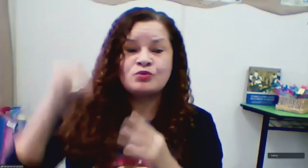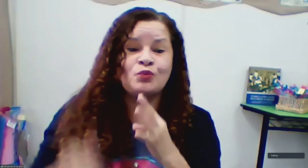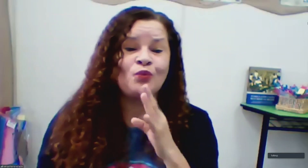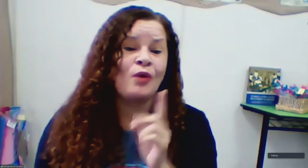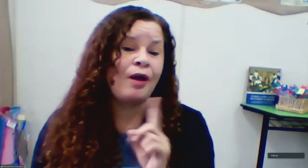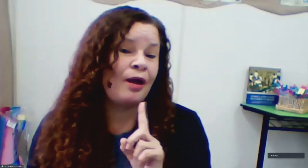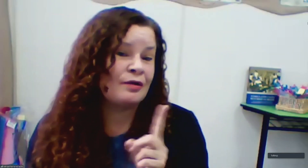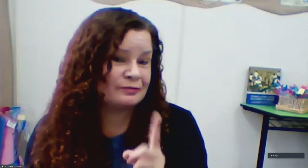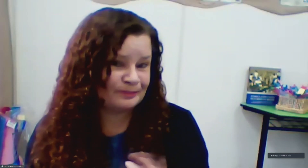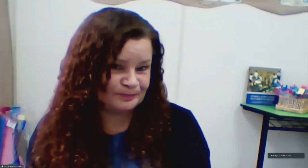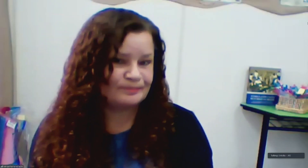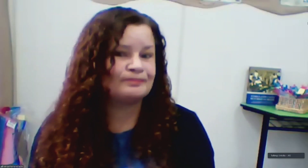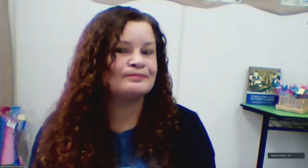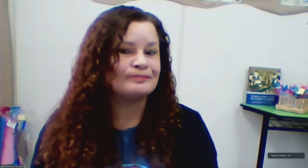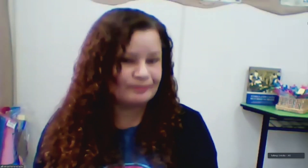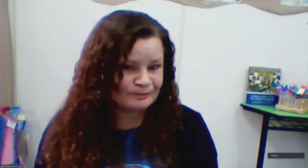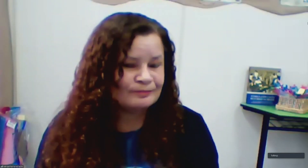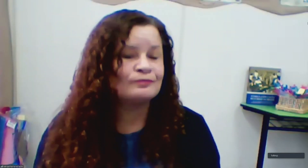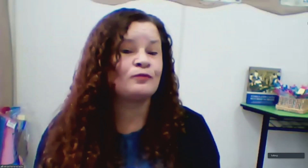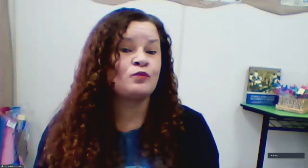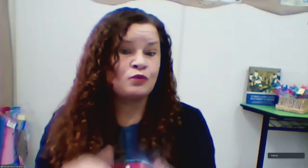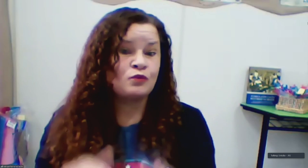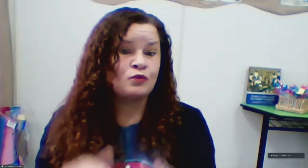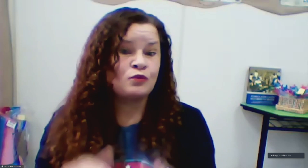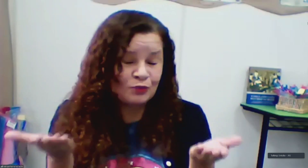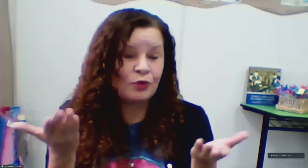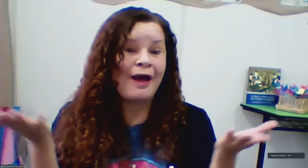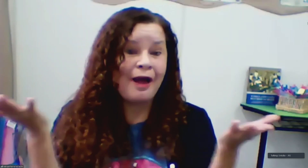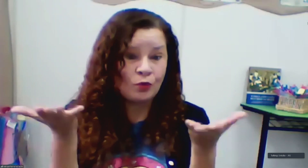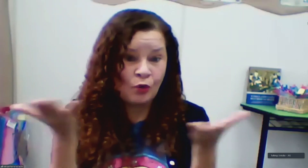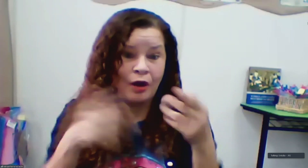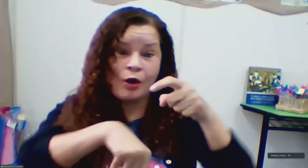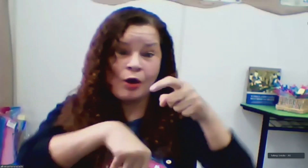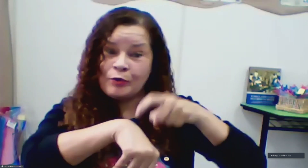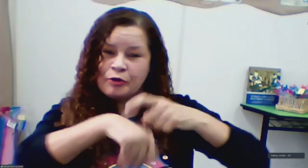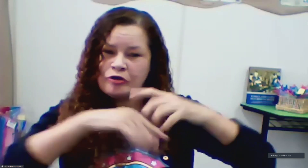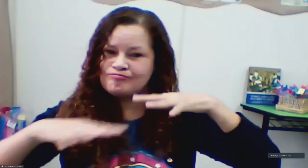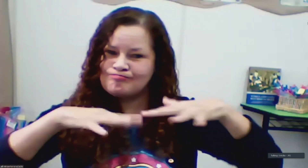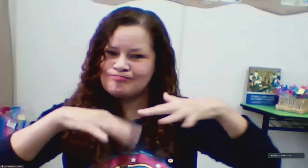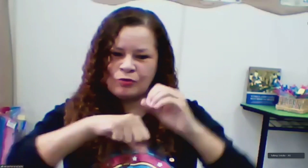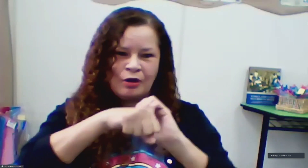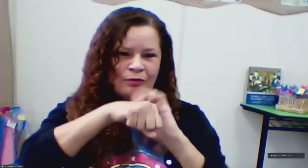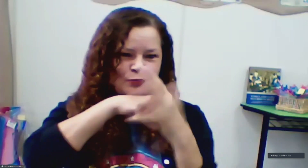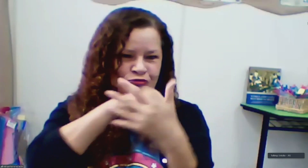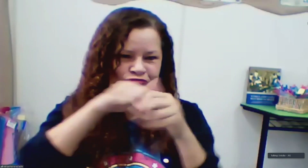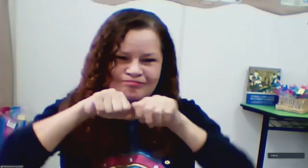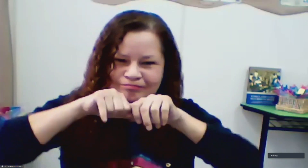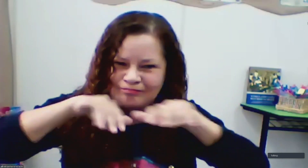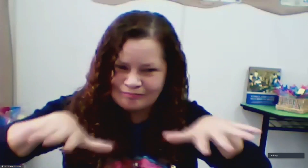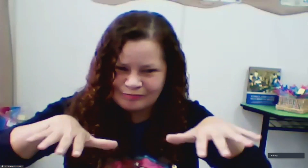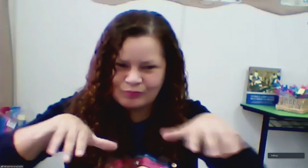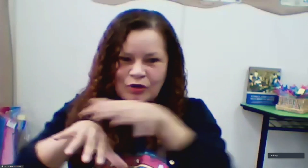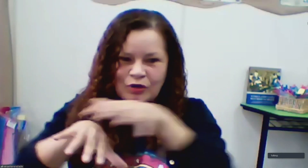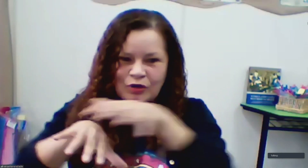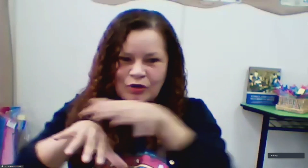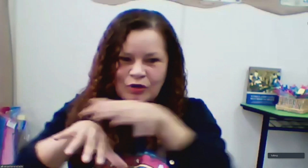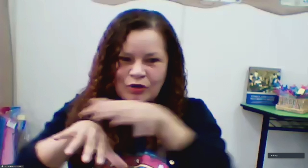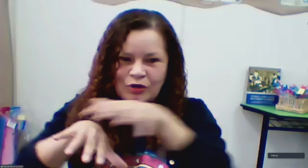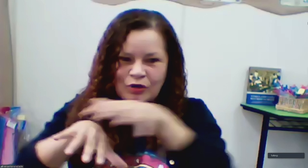Isso pode vir com desenvolvimento, mas agora é um movimento, por exemplo, da Covid, da pandemia